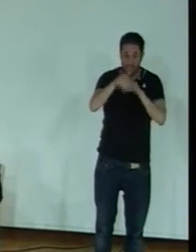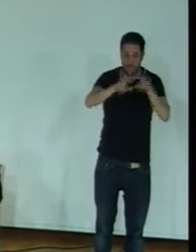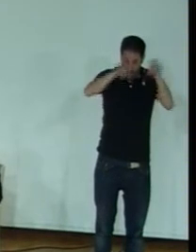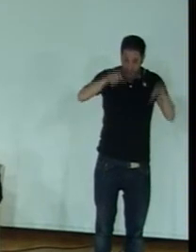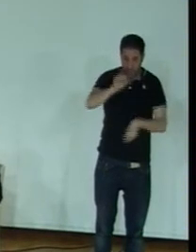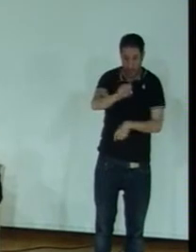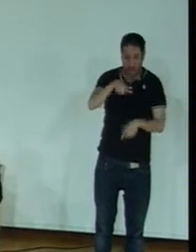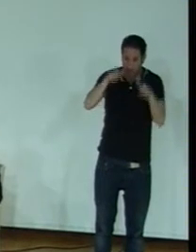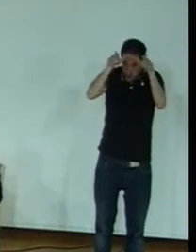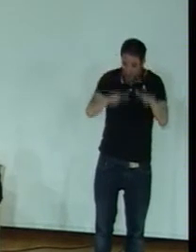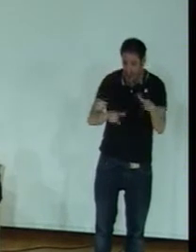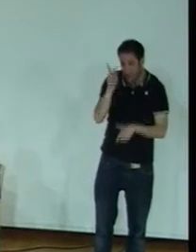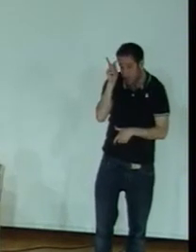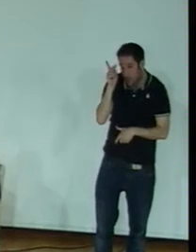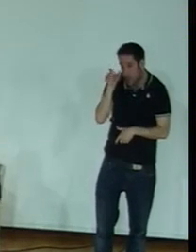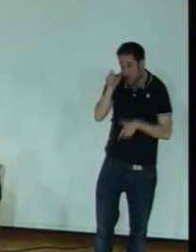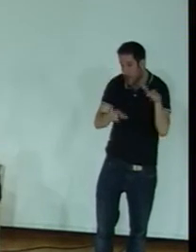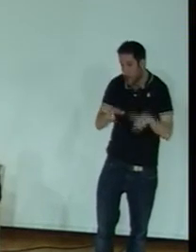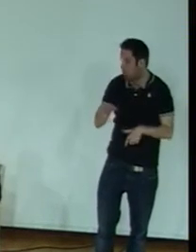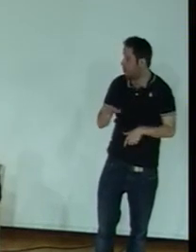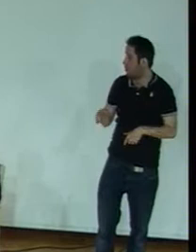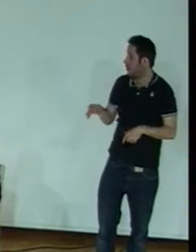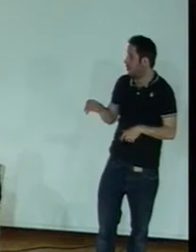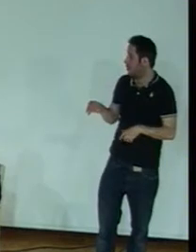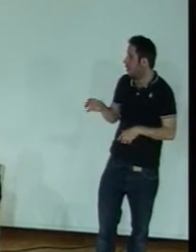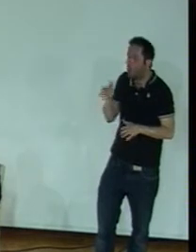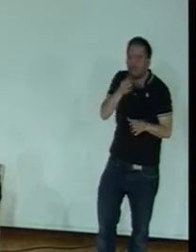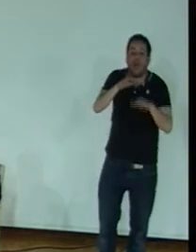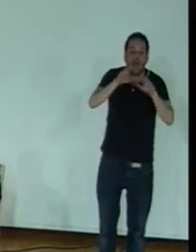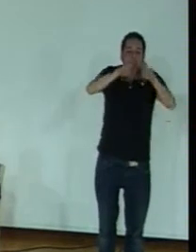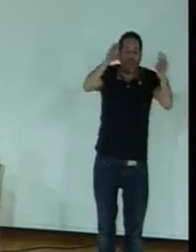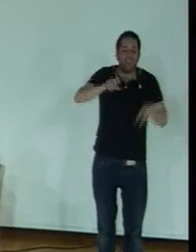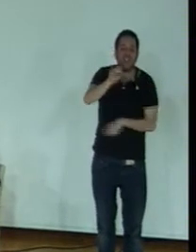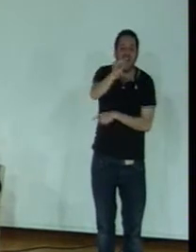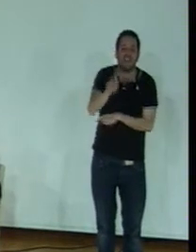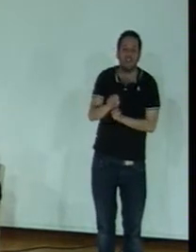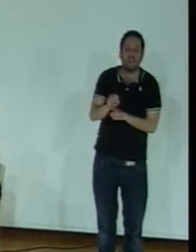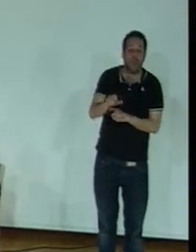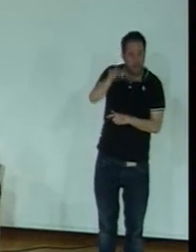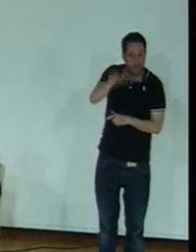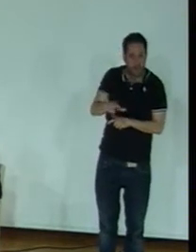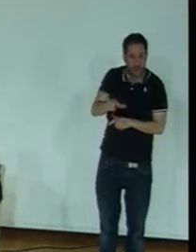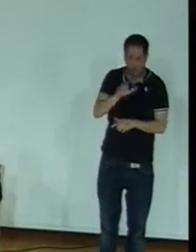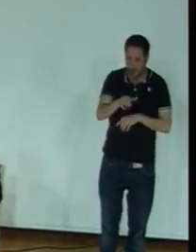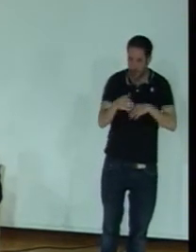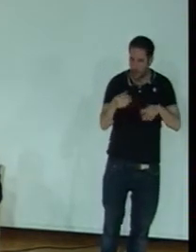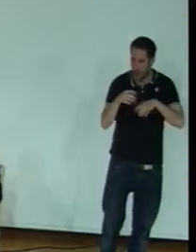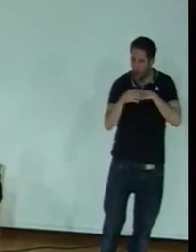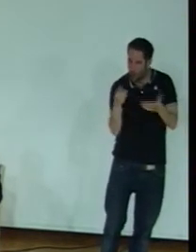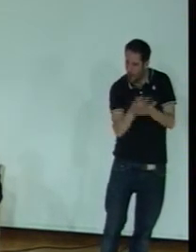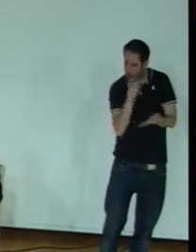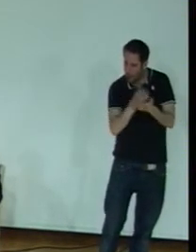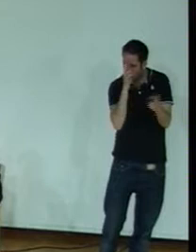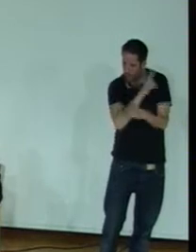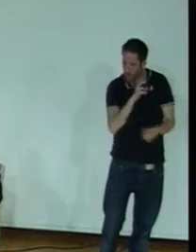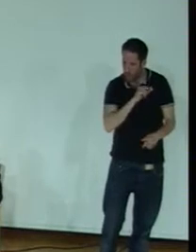davantage surveillées. Le renseignement... On explique, hein, une fiche S, c'est quelqu'un qui est fiché aux renseignements généraux et